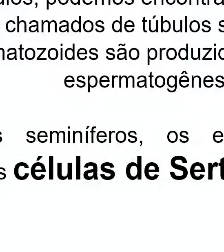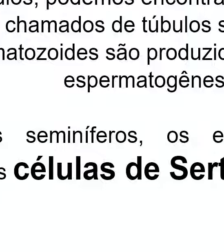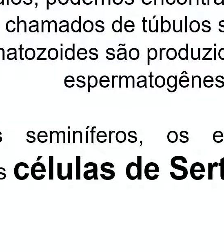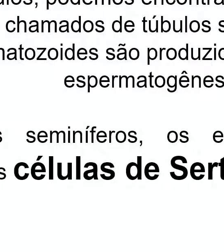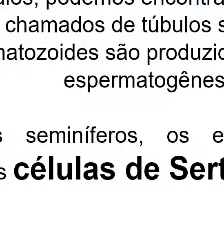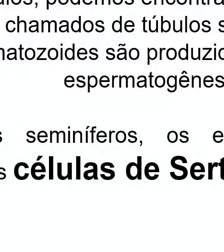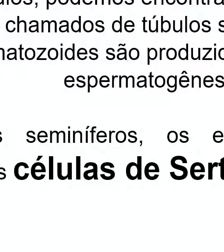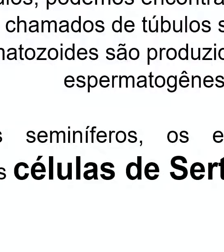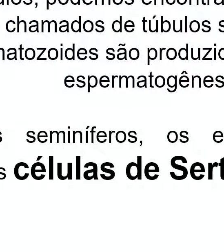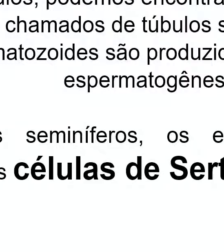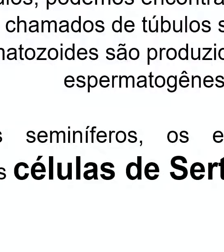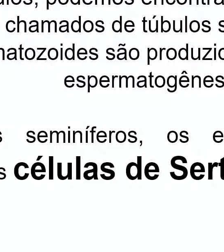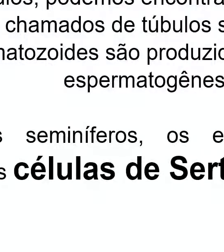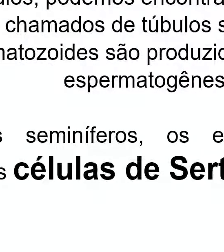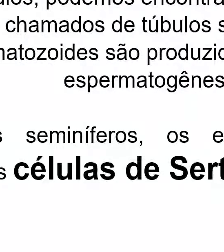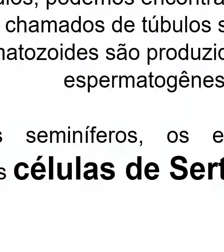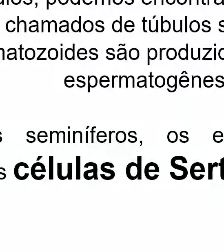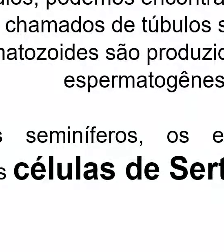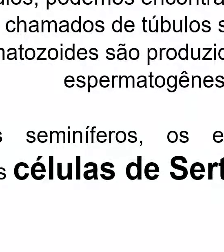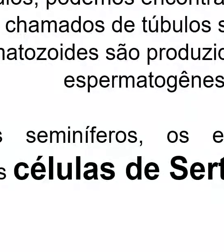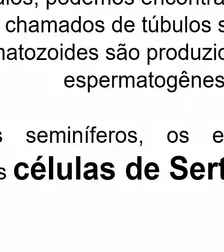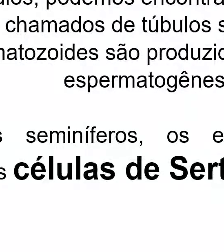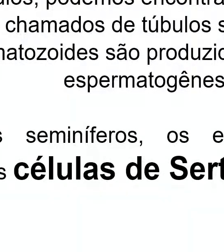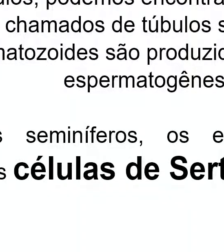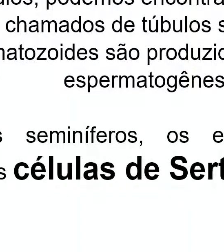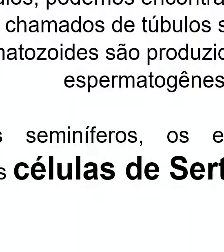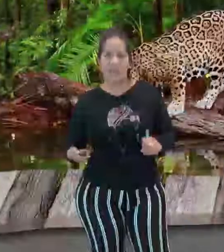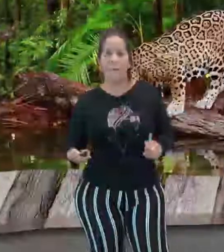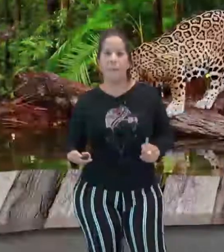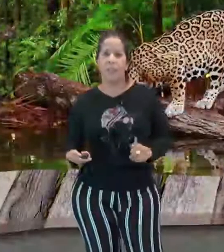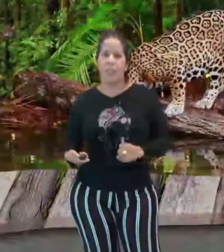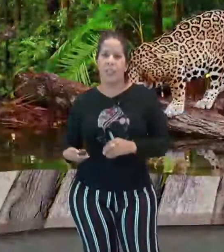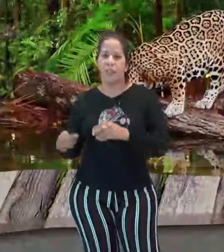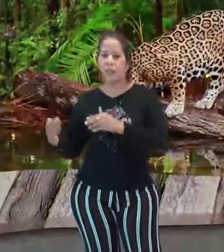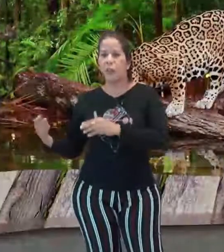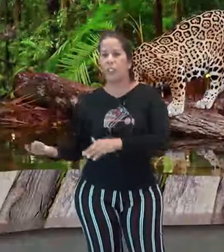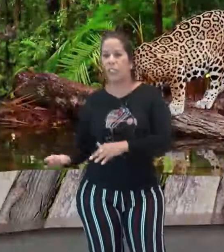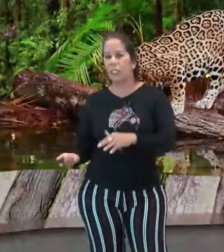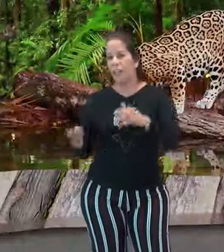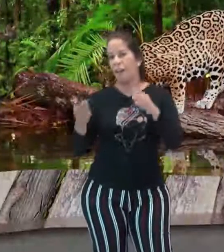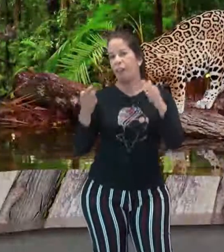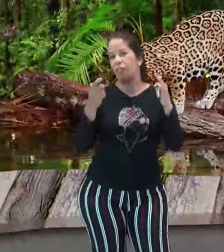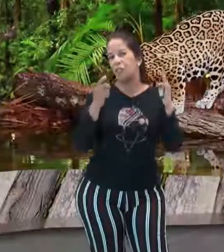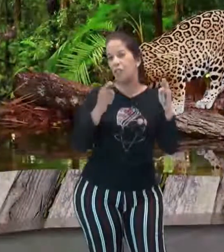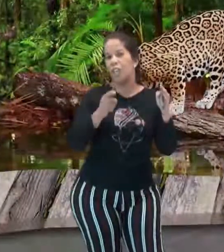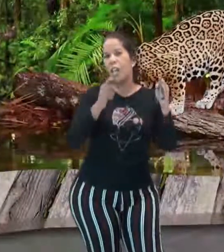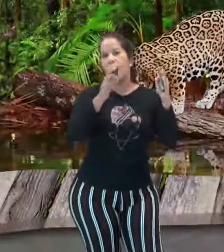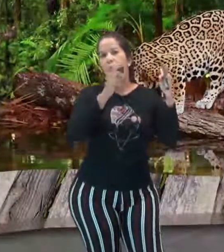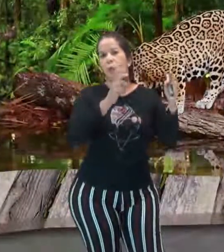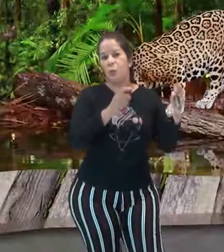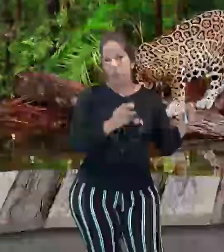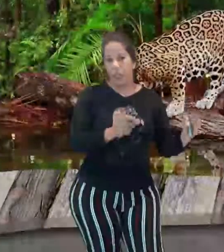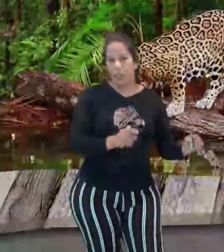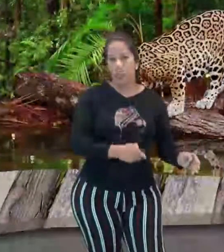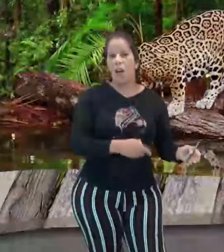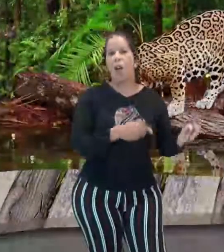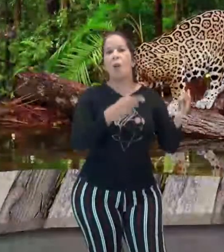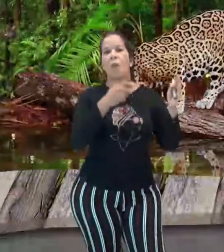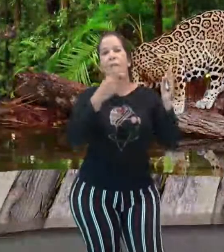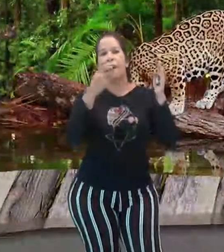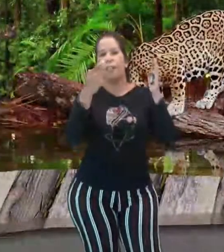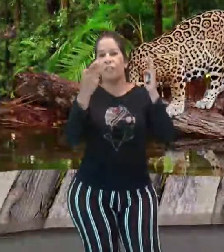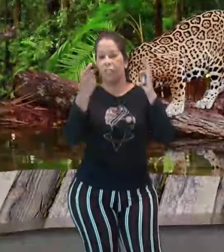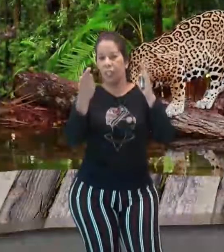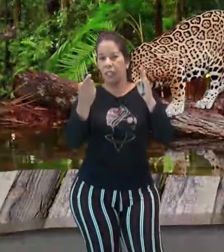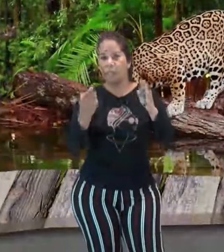da espermatogênese. Lembram da espermatogênese, né? Que a gente falou ali que tem a fase de